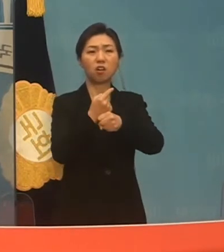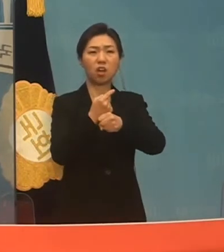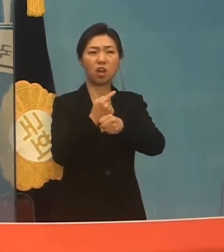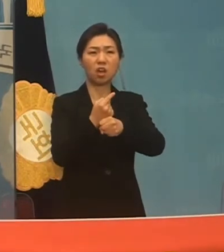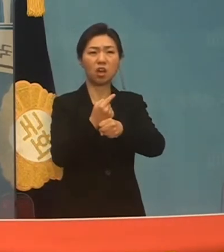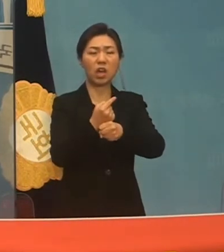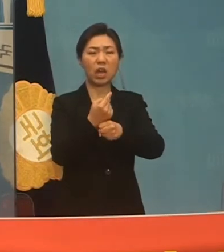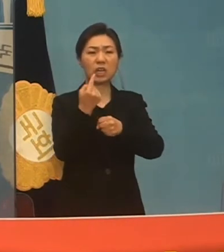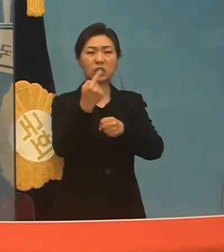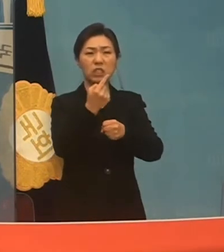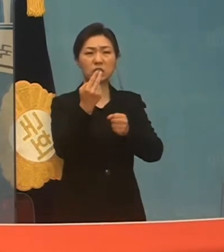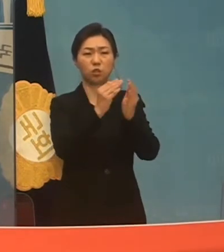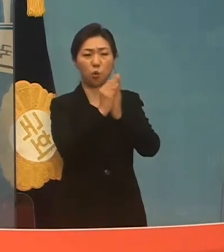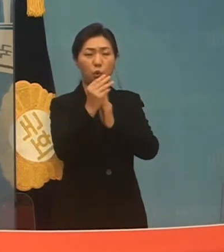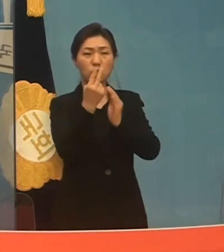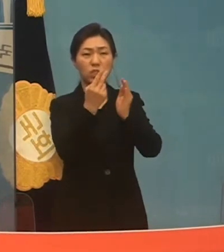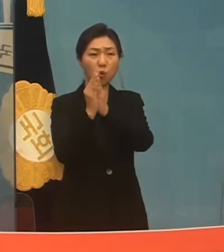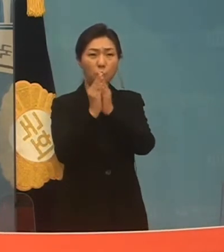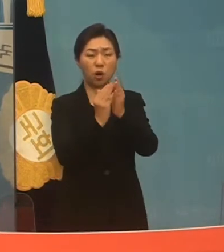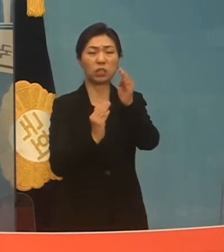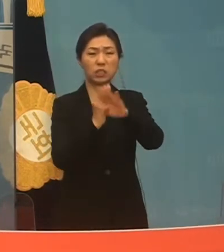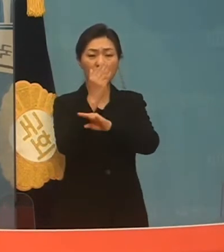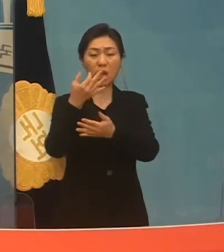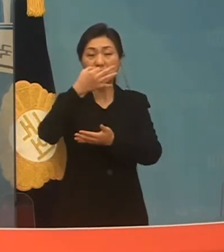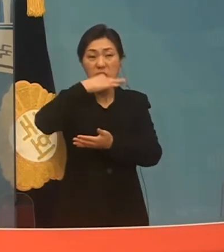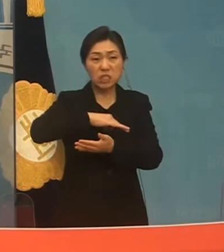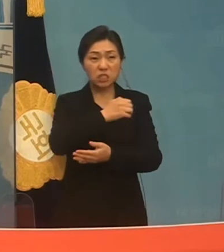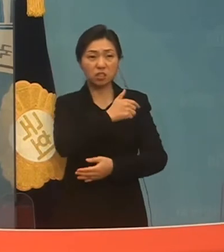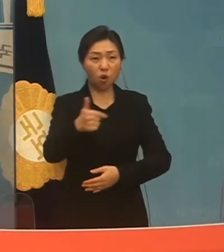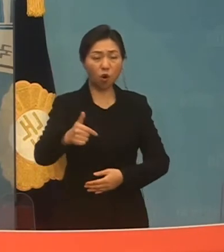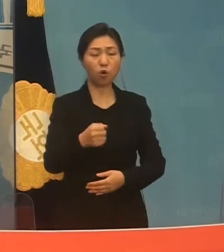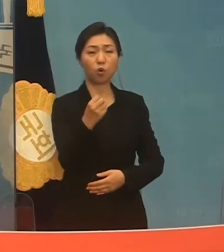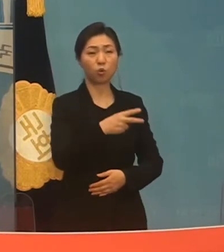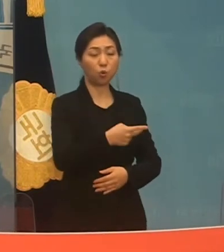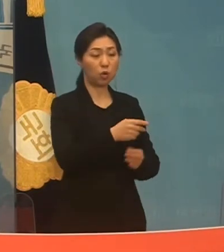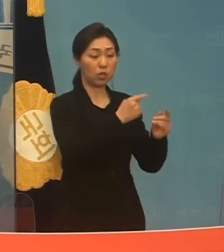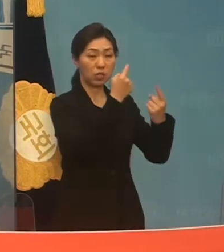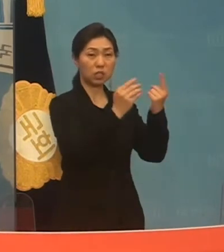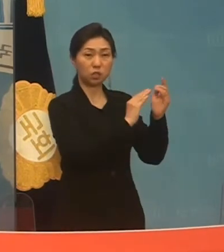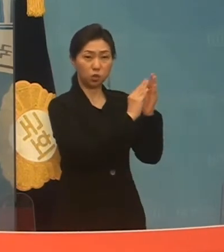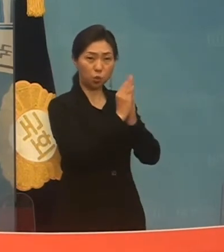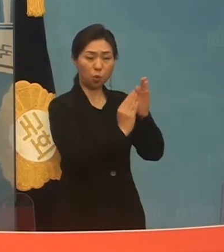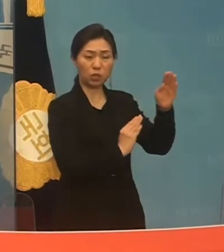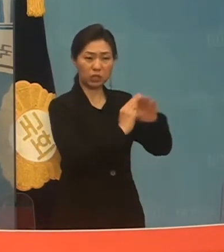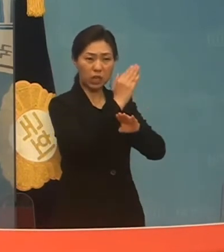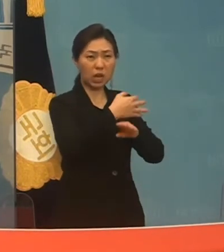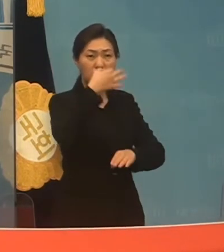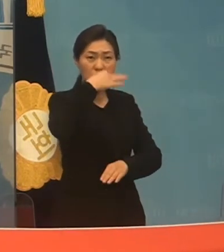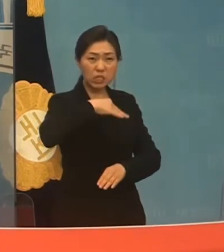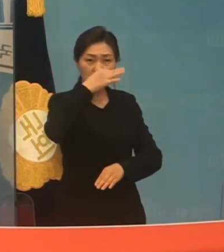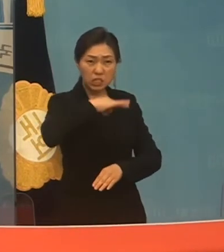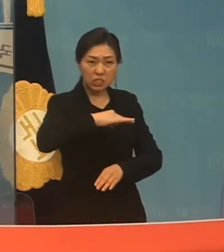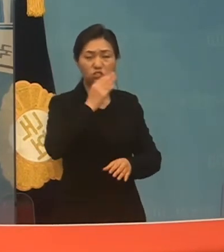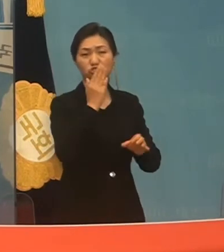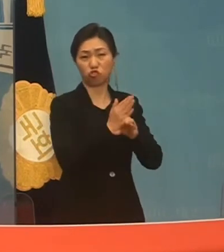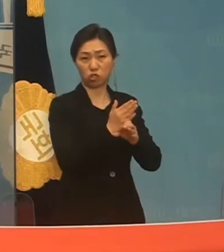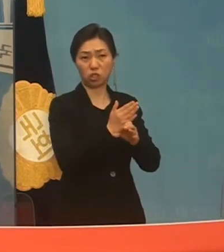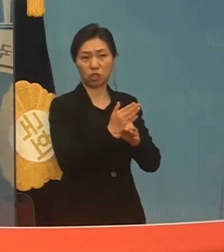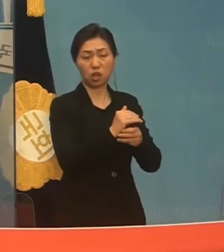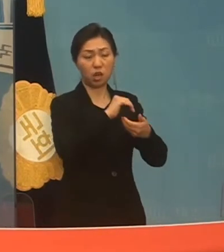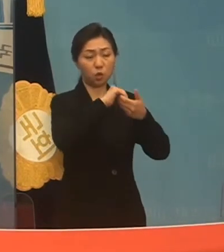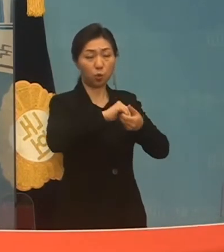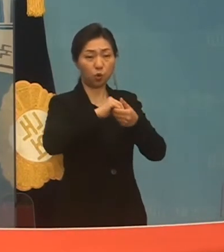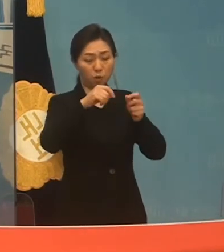있는 농협과 1조가 넘는 매출과 수백억 원의 영업이익과 당기순이익을 올리고 있는